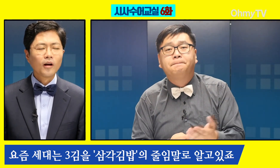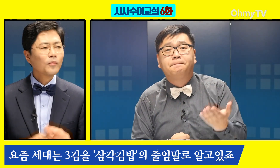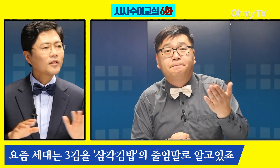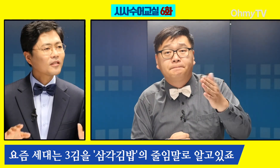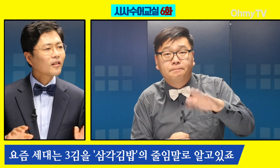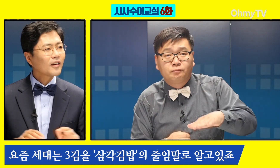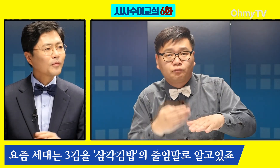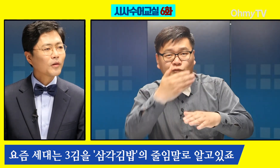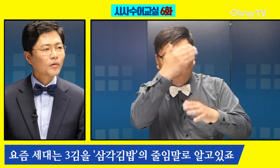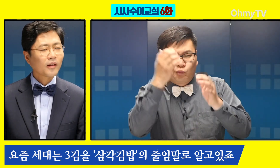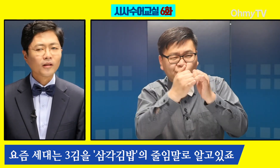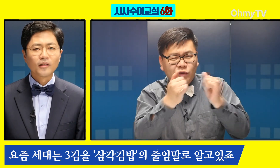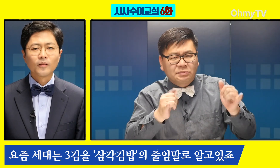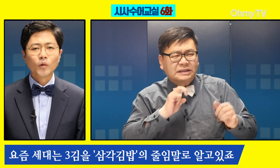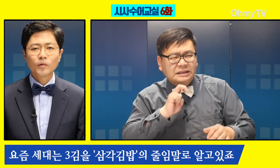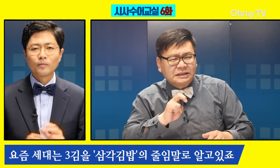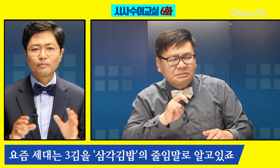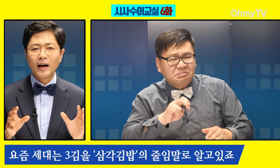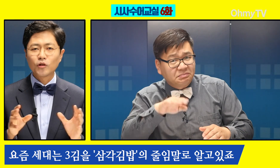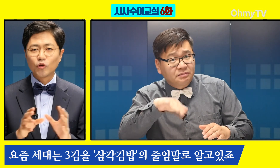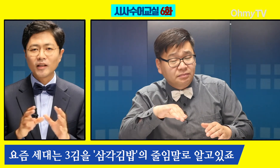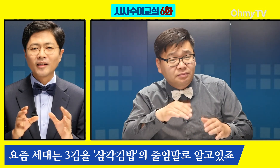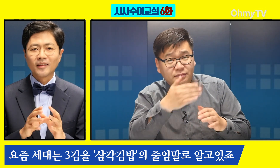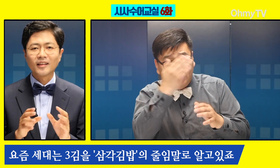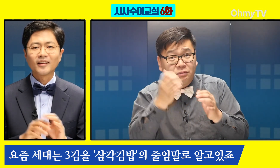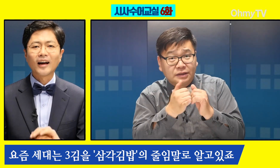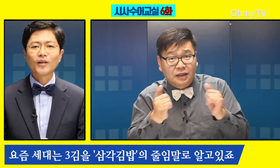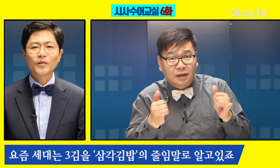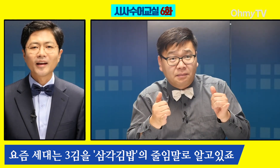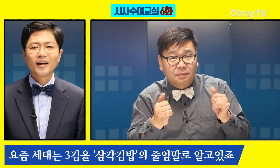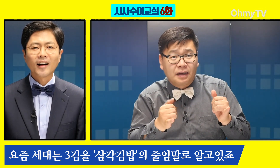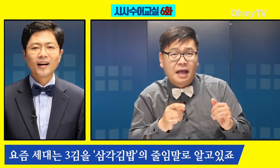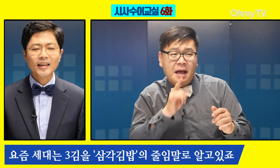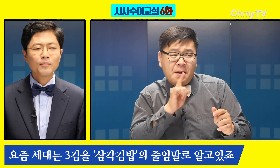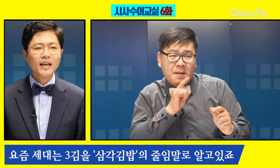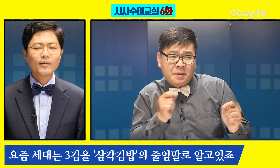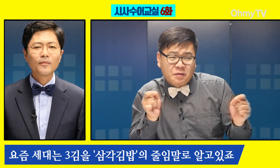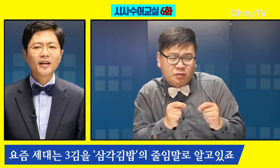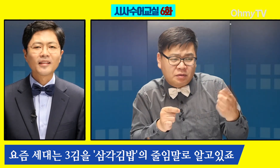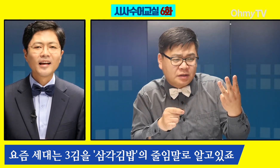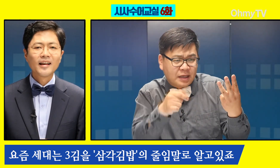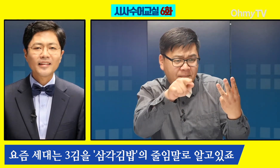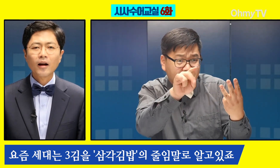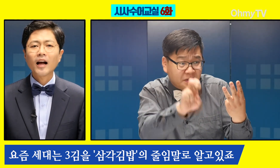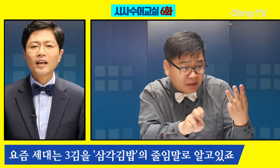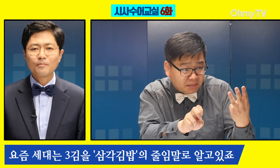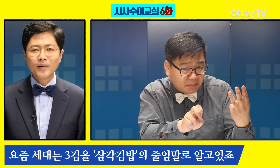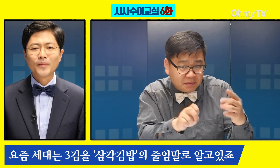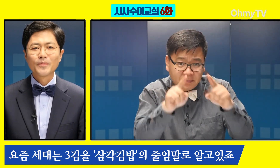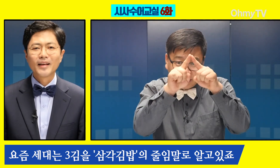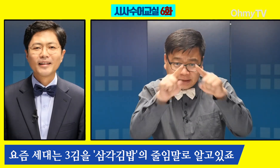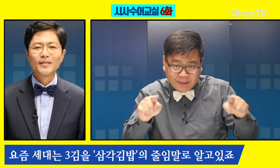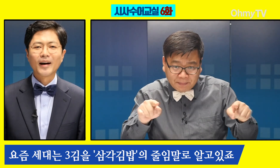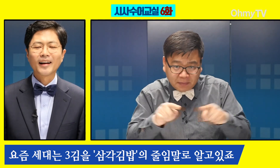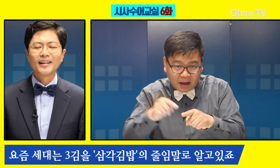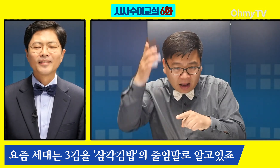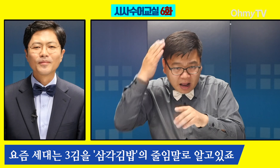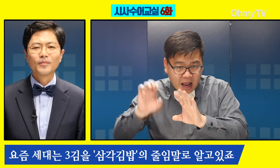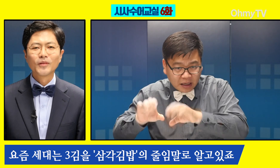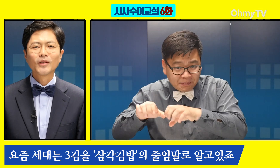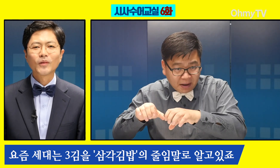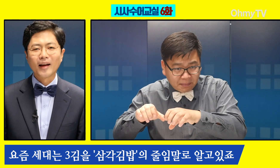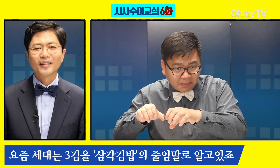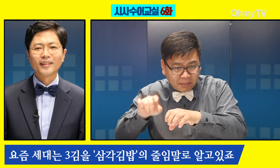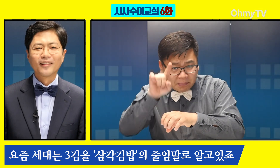또 젊은 시청자분들 중에서는 요즘 말 줄이는 그 단어 중에 하나가 삼김하면 삼각김밥을